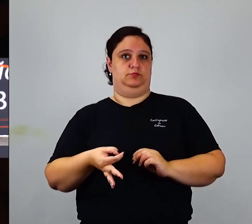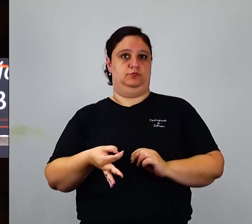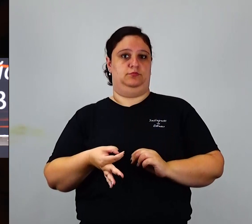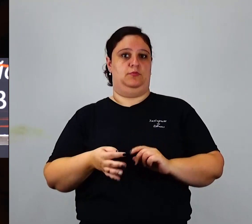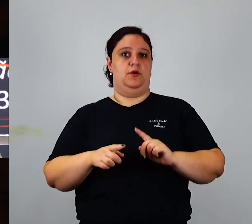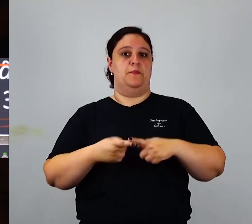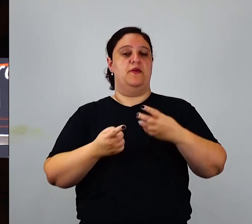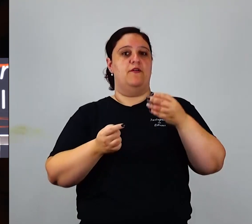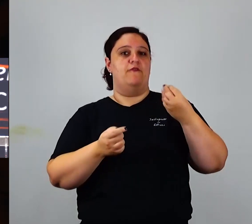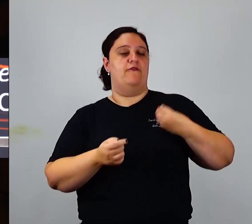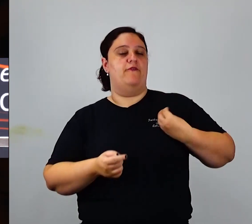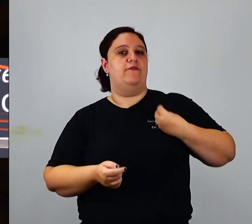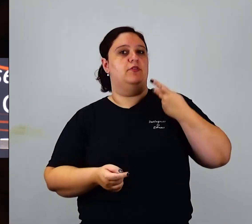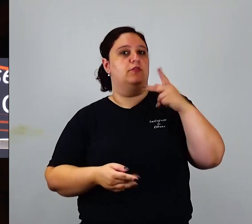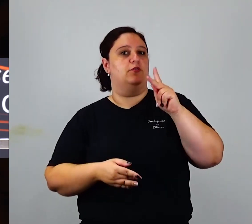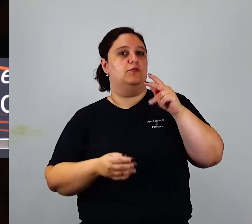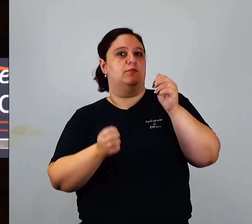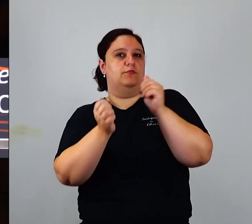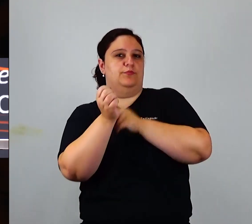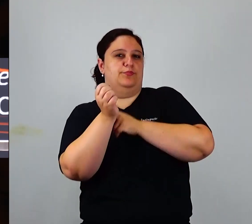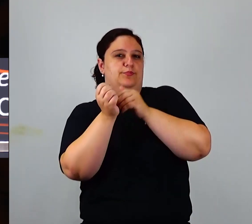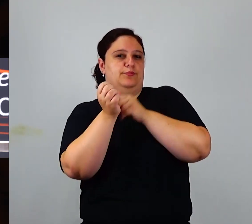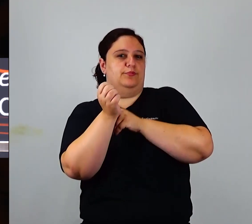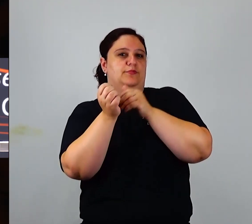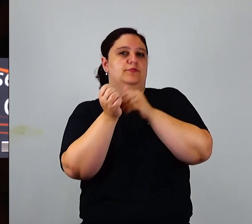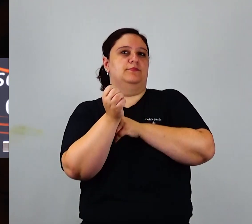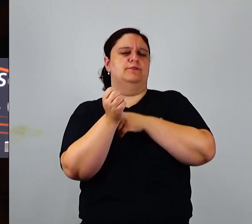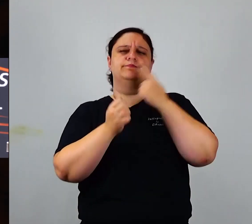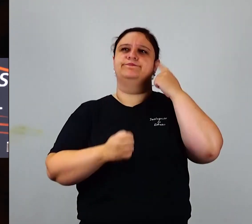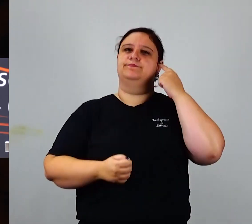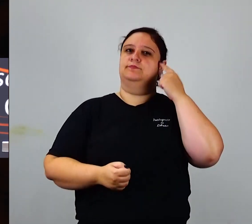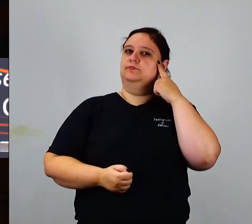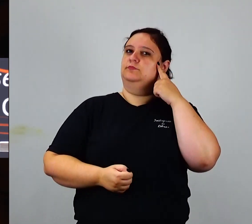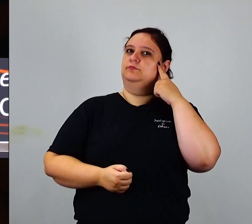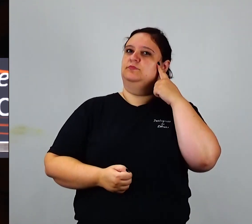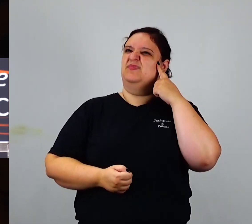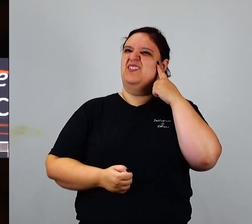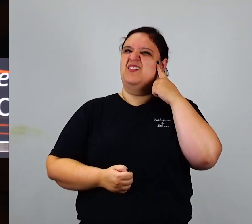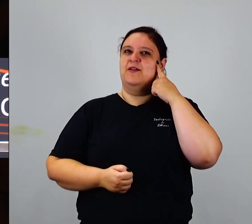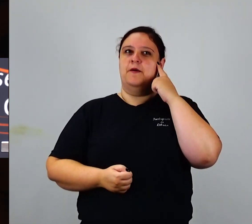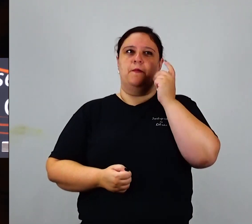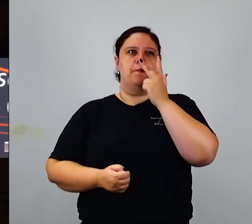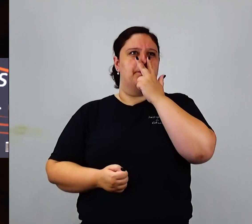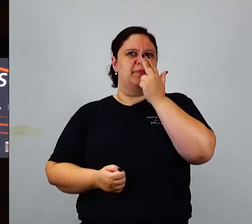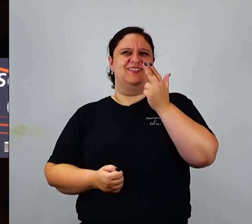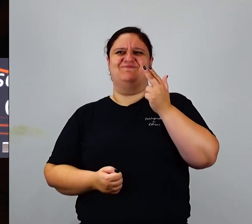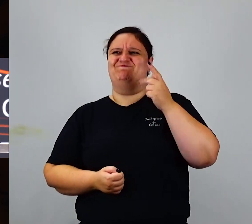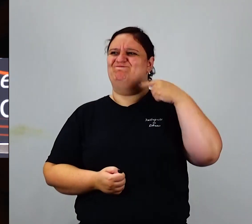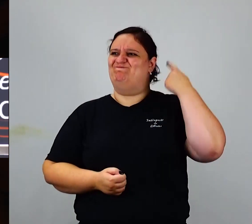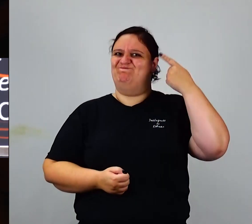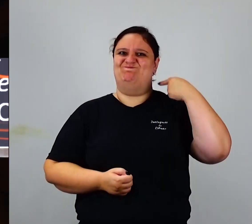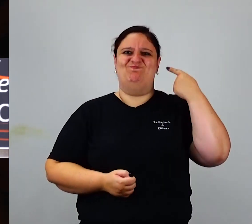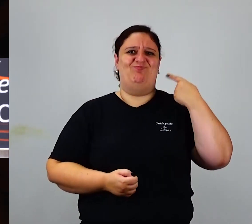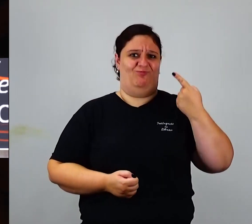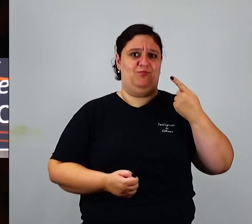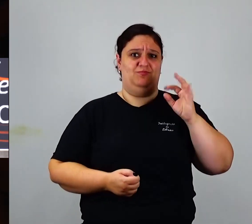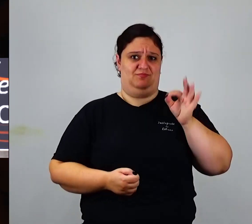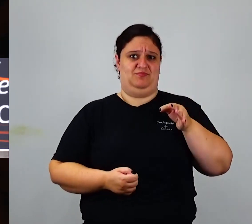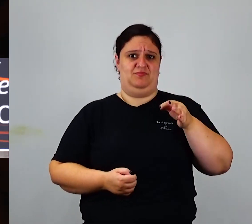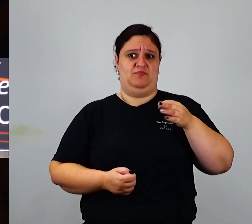Mas a vida de vocês está oculta. Pensa um pouco, não parece lógico você falar isso? Você